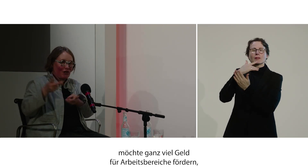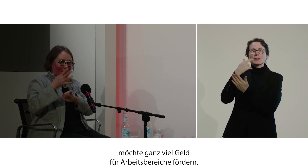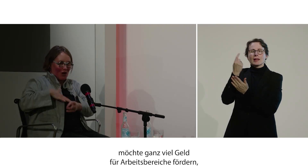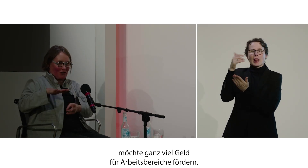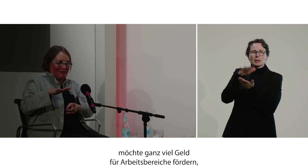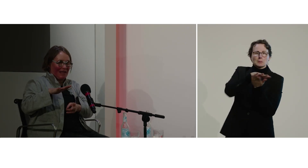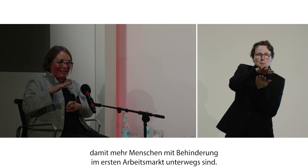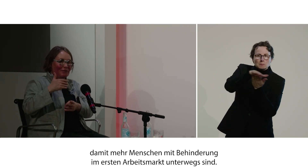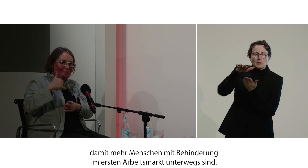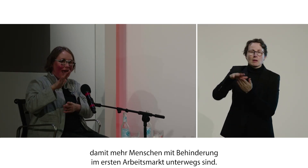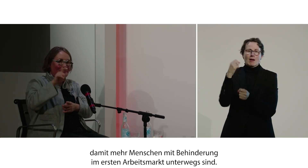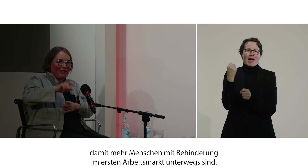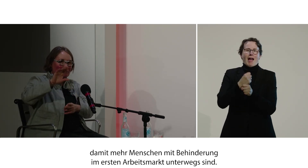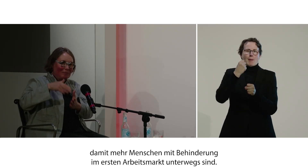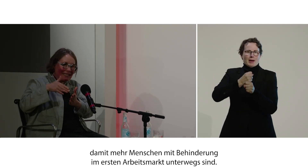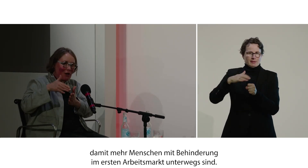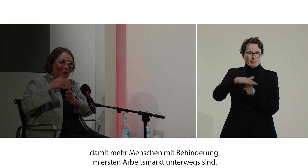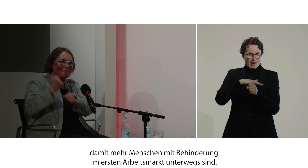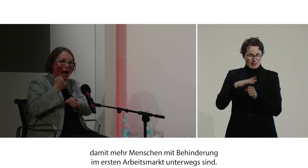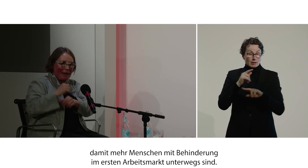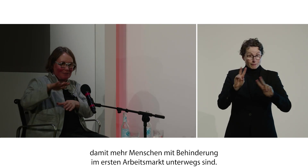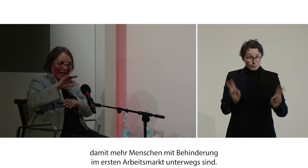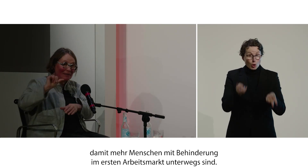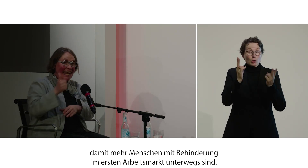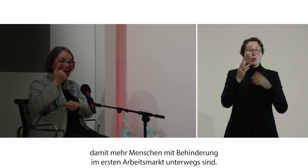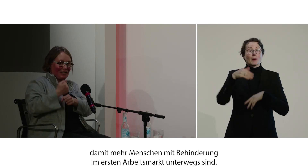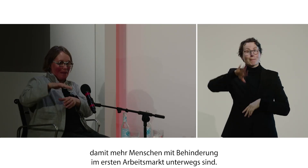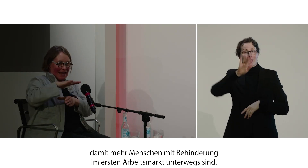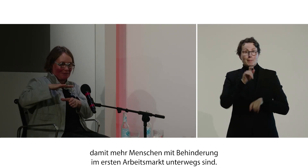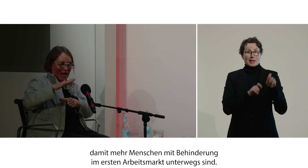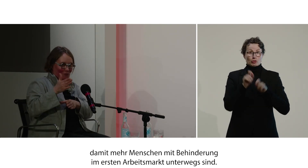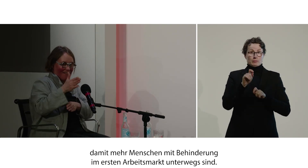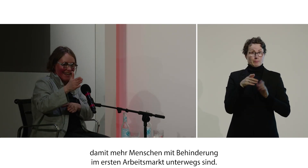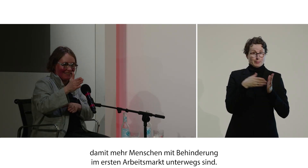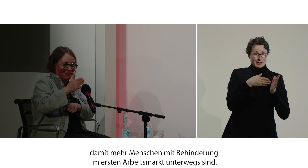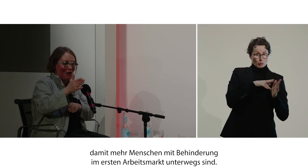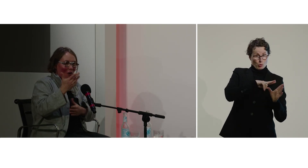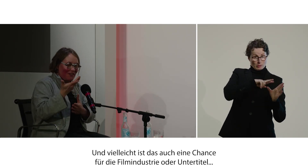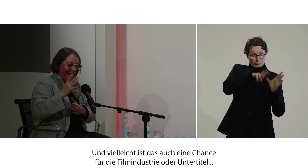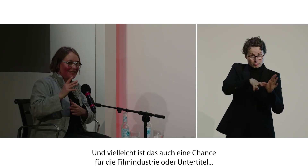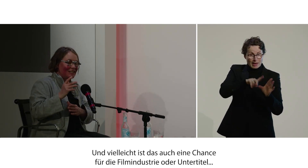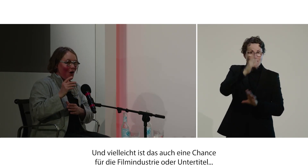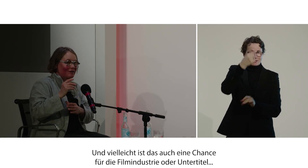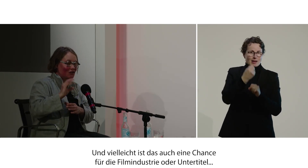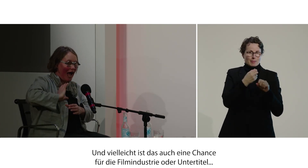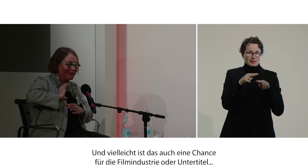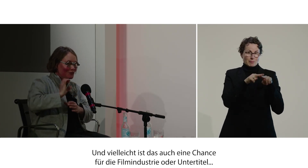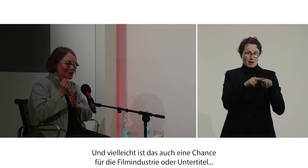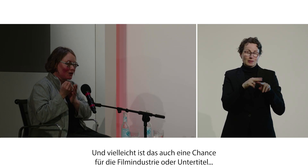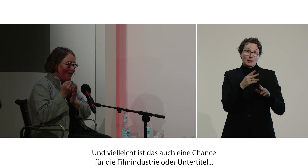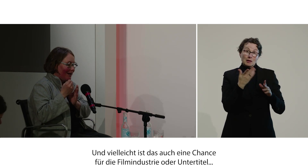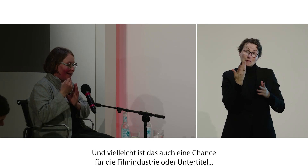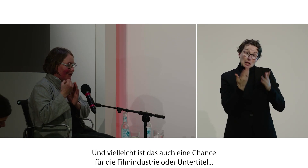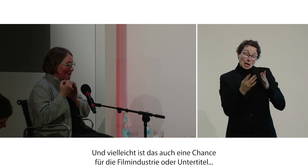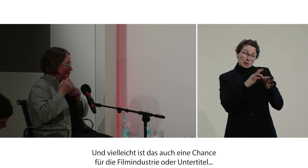fördern möchte, damit mehr Menschen mit Behinderung im Arbeitsbereich, mit dem ersten Arbeitsmarkt unterwegs sind. Und vielleicht ist das auch eine Chance